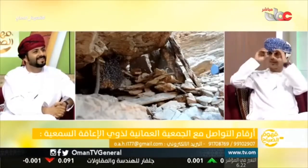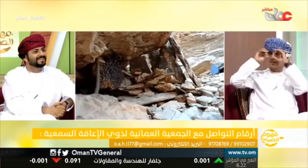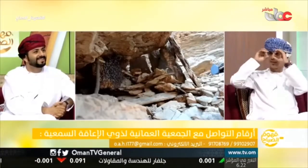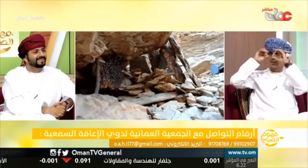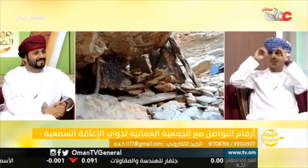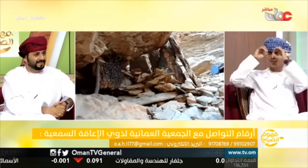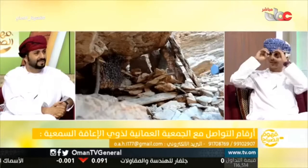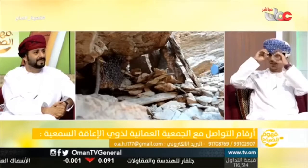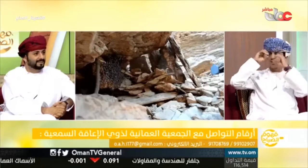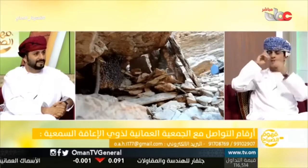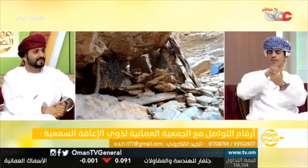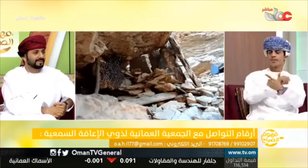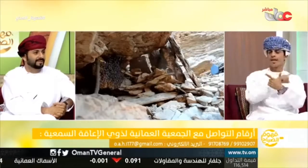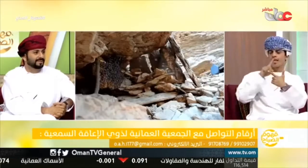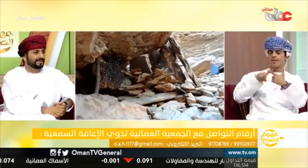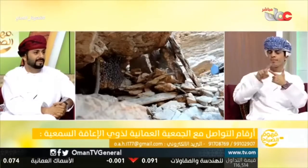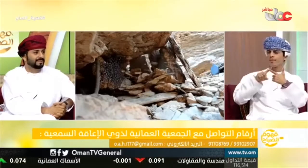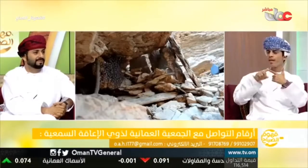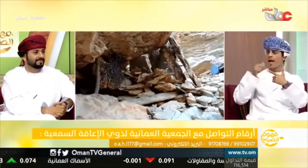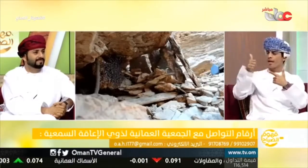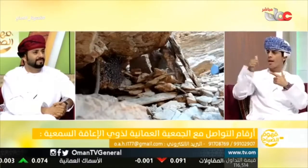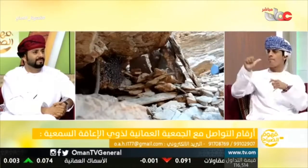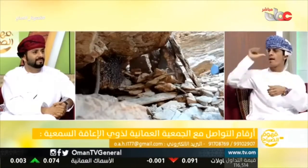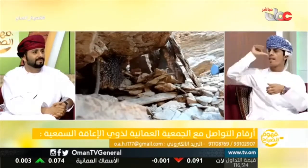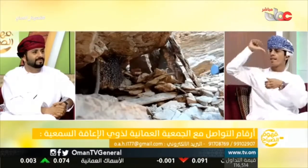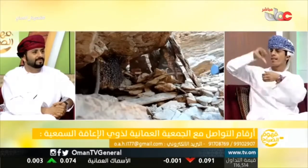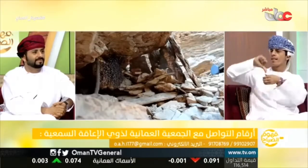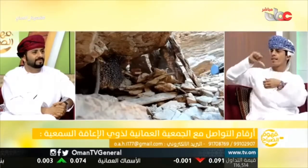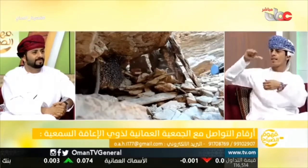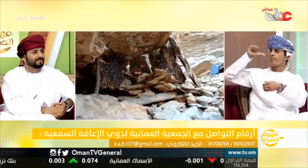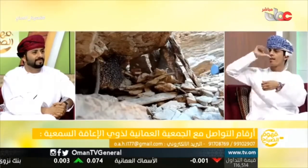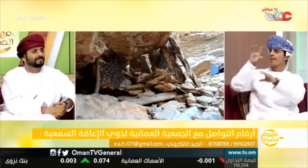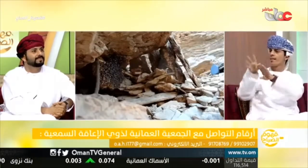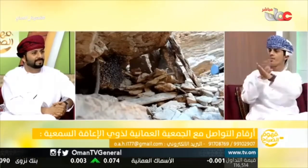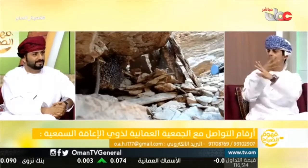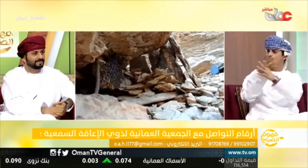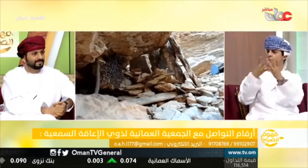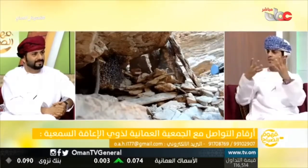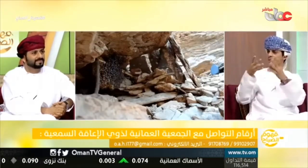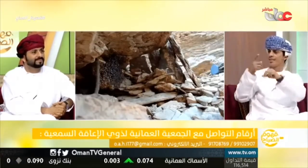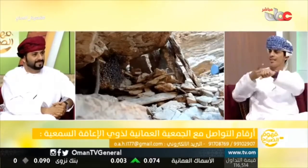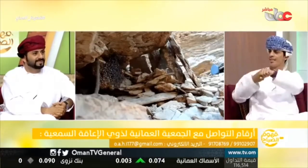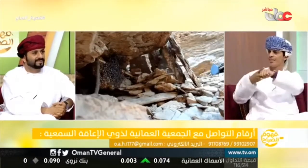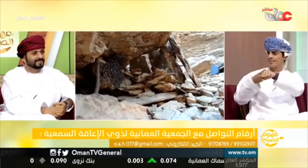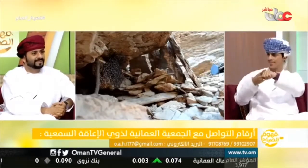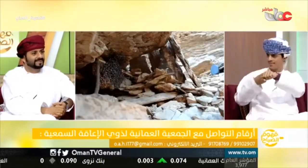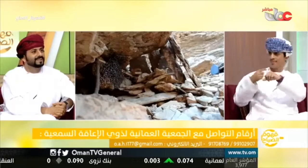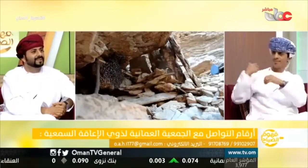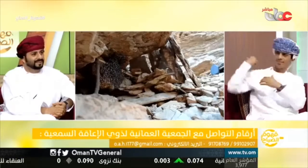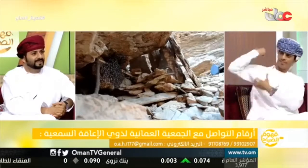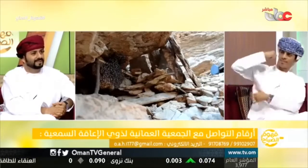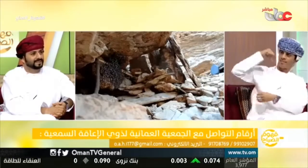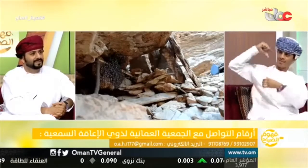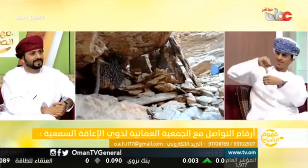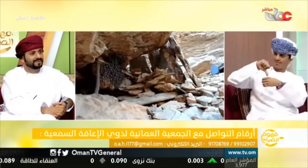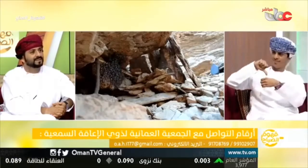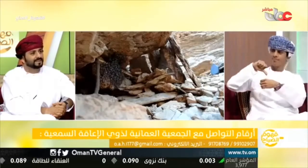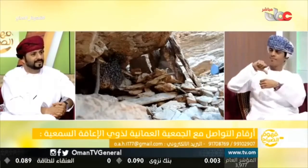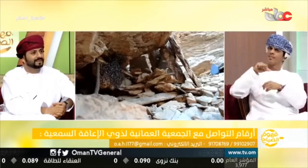أولا أستخدم طبعا آلة اللي هي المنظار البحث عنها عن هذه الحمل، وأيضا